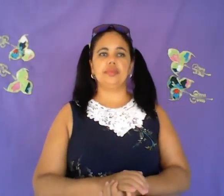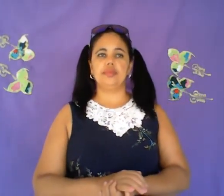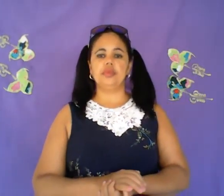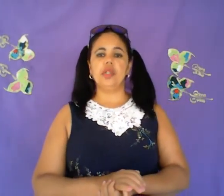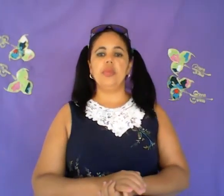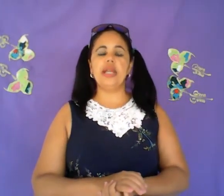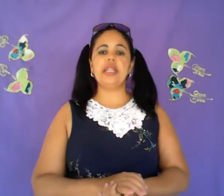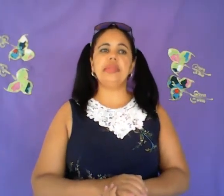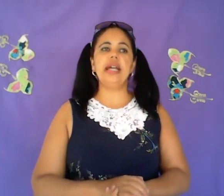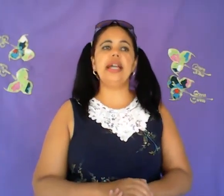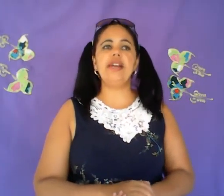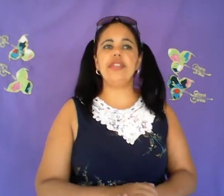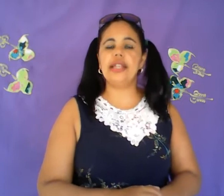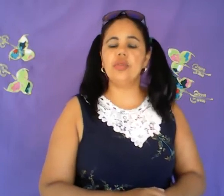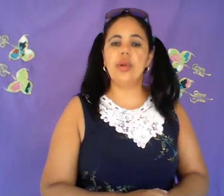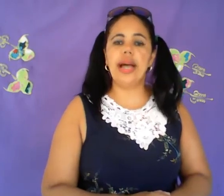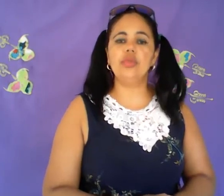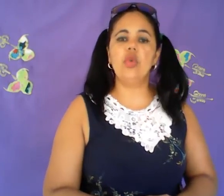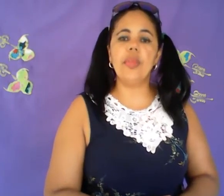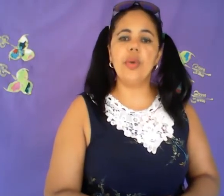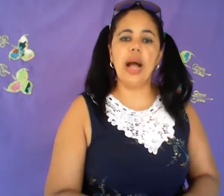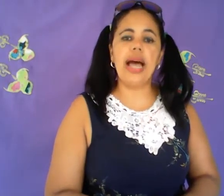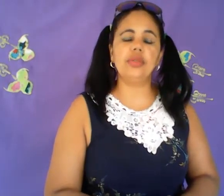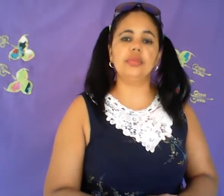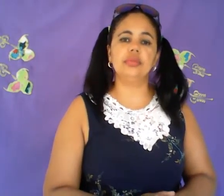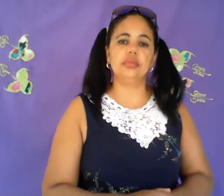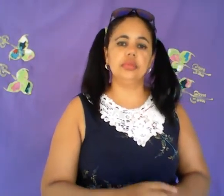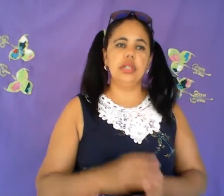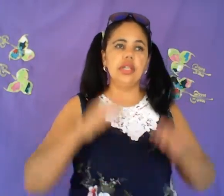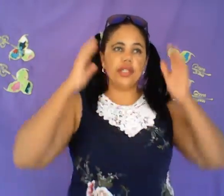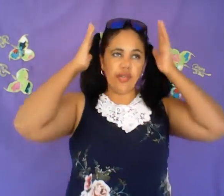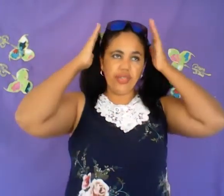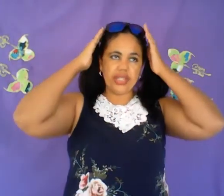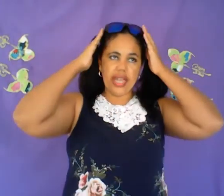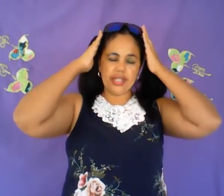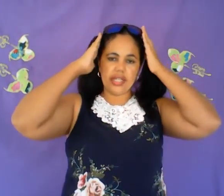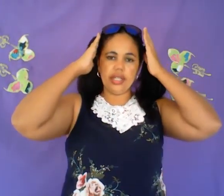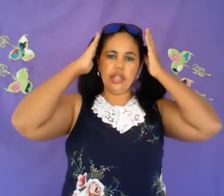Por exemplo, naquela frase, o gato comeu o rato. Se eu fizesse assim, ó.